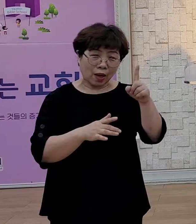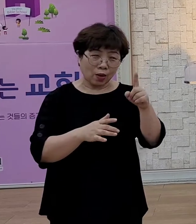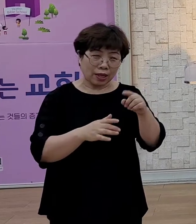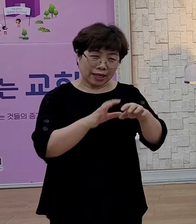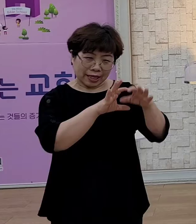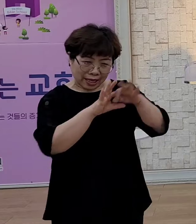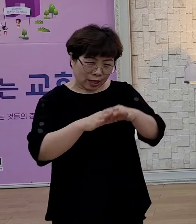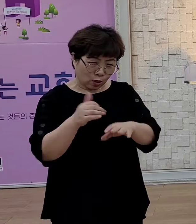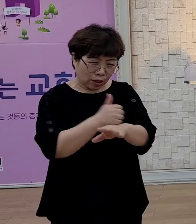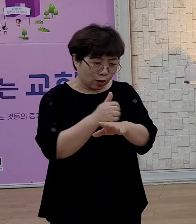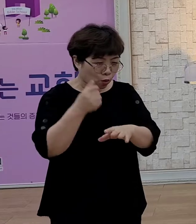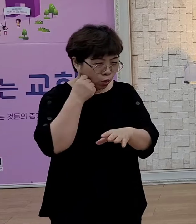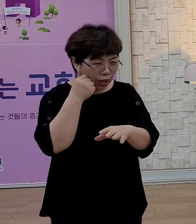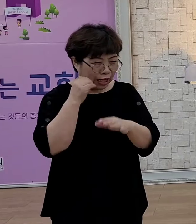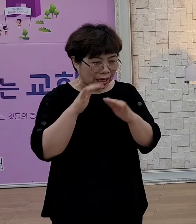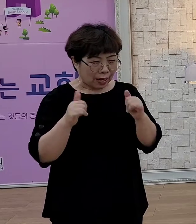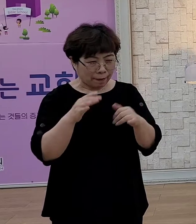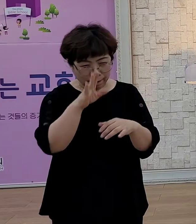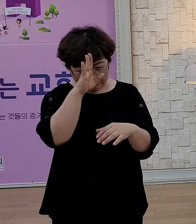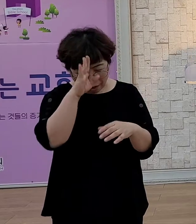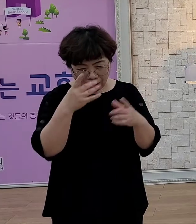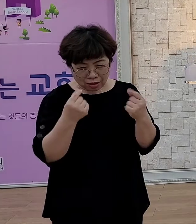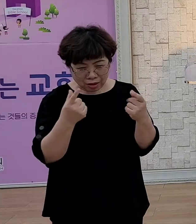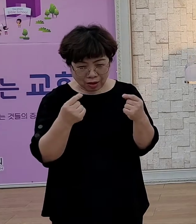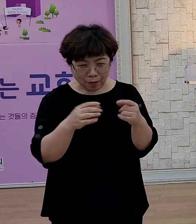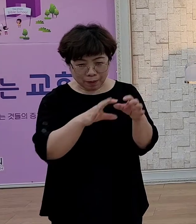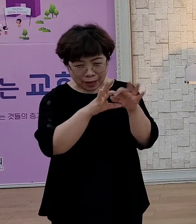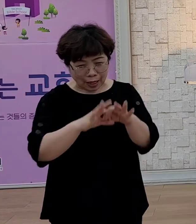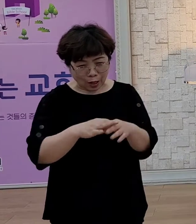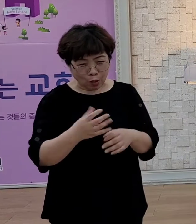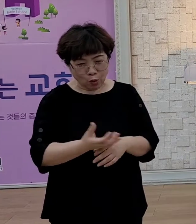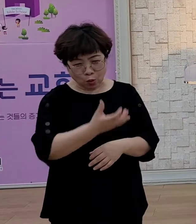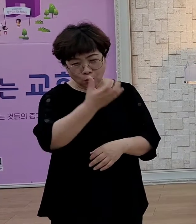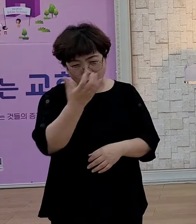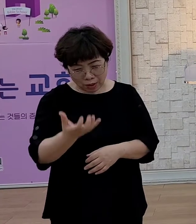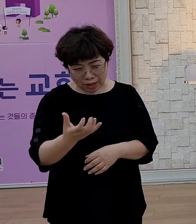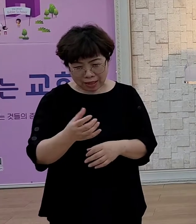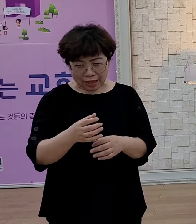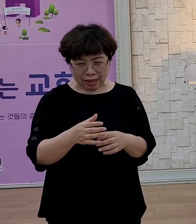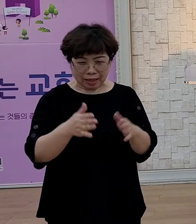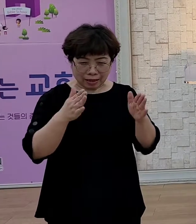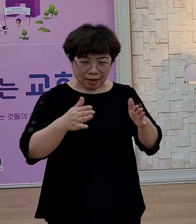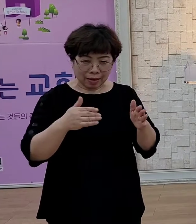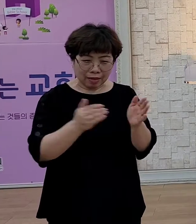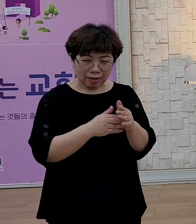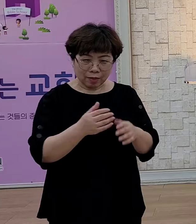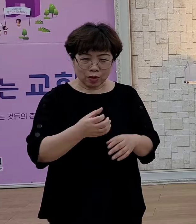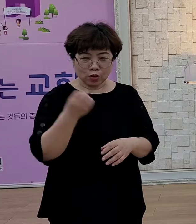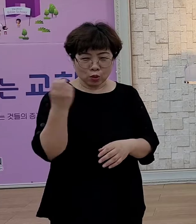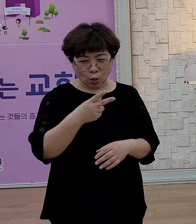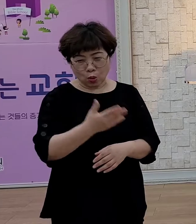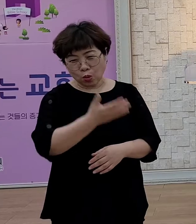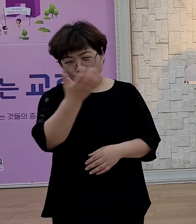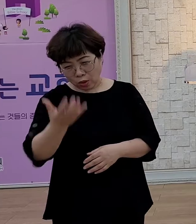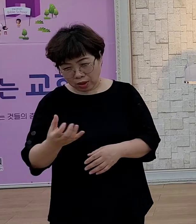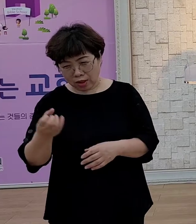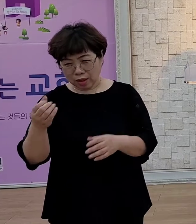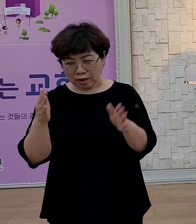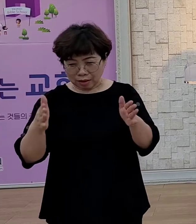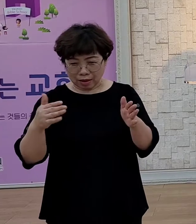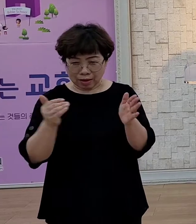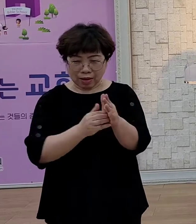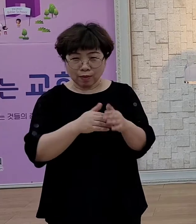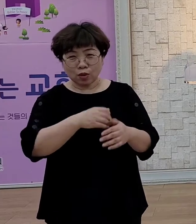년 되면 그 병이 또 생긴다니까. 처음에 와가지고 좋다 이런 교회가 어딨나 하다가 또 몇 년 지나면 또 딴 교회고 그 말